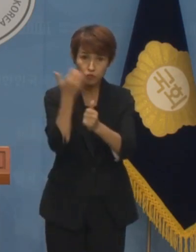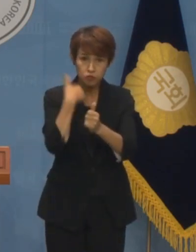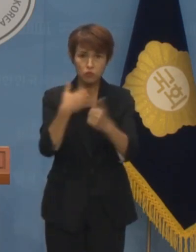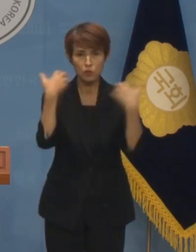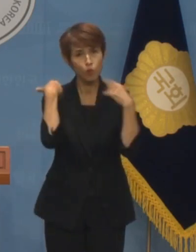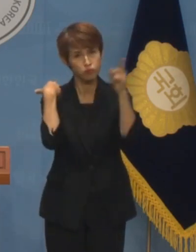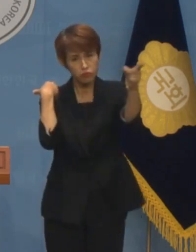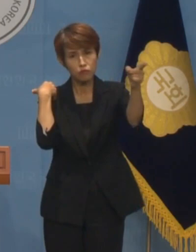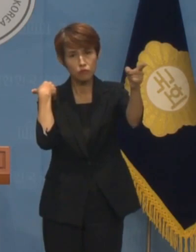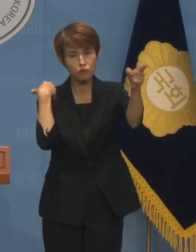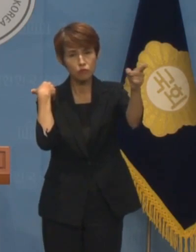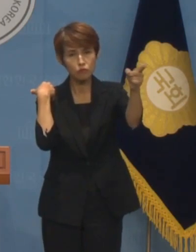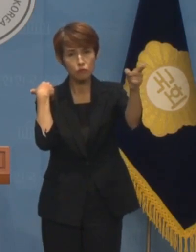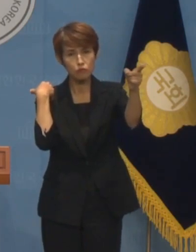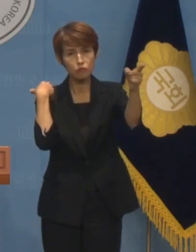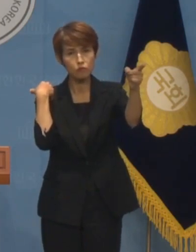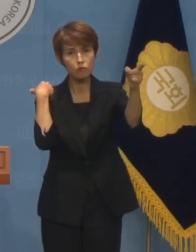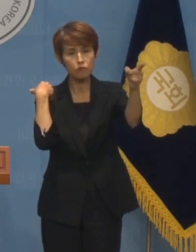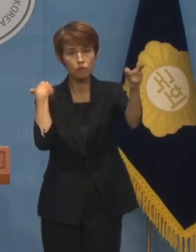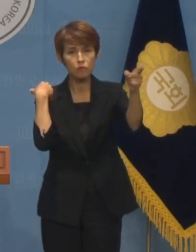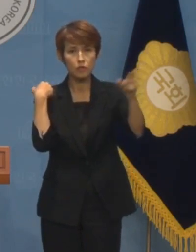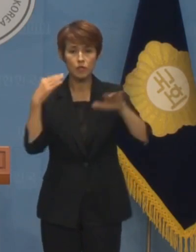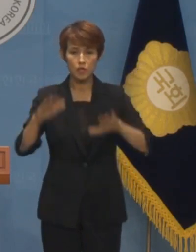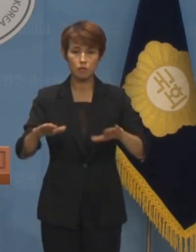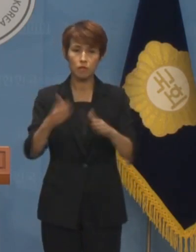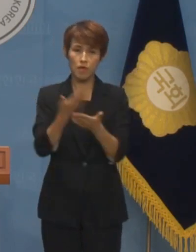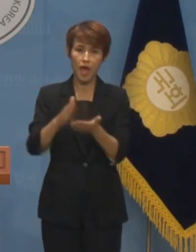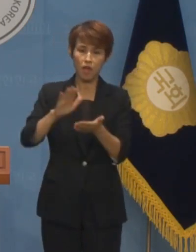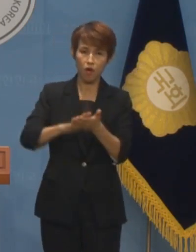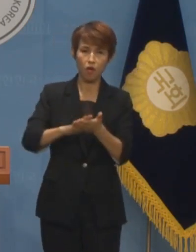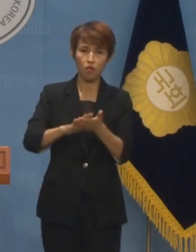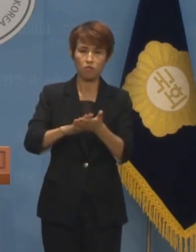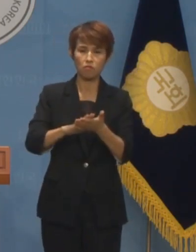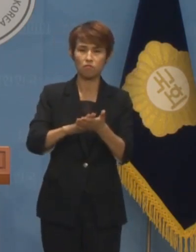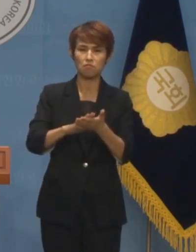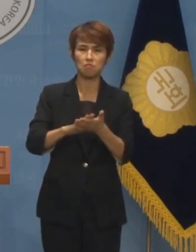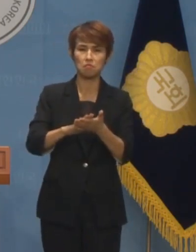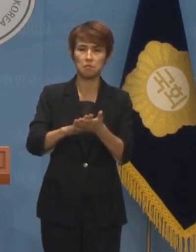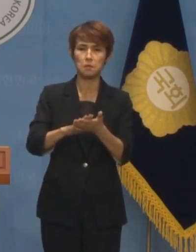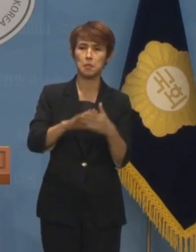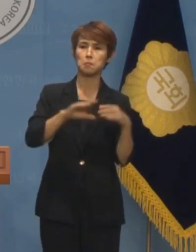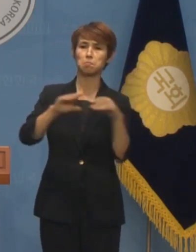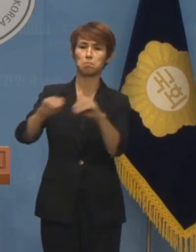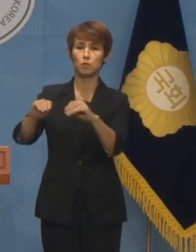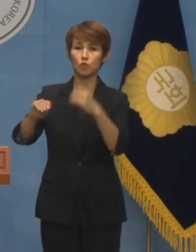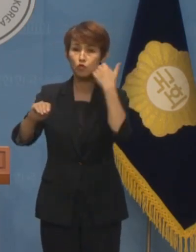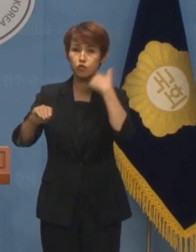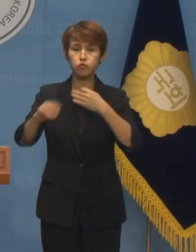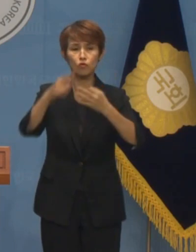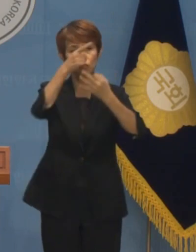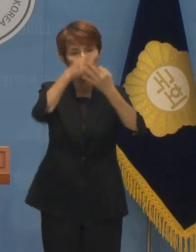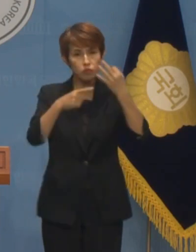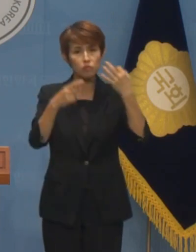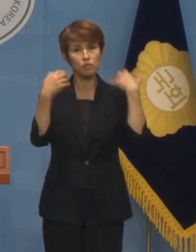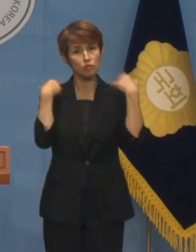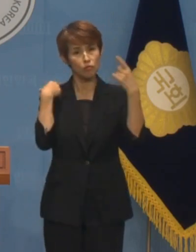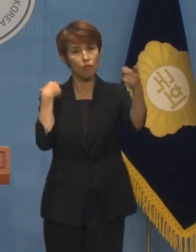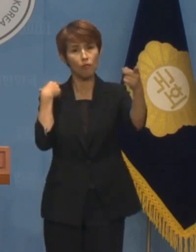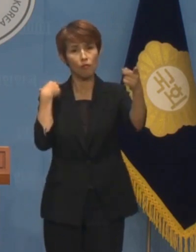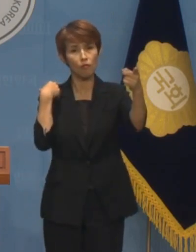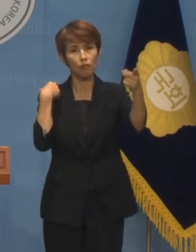있습니다. 심지어 지금의 개혁 논의를 멈춰 세운 사람이 다른 누구도 아닌 윤석열